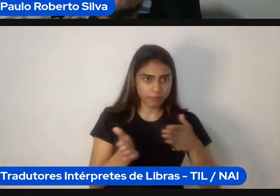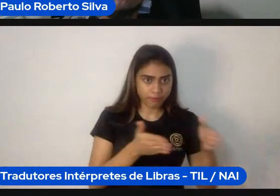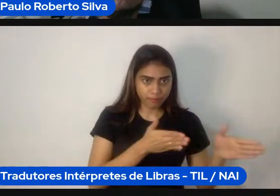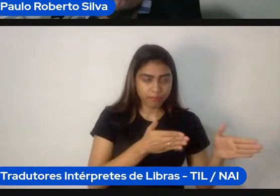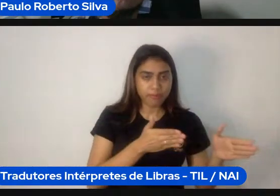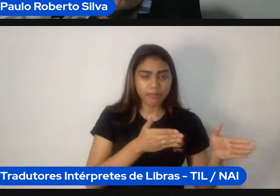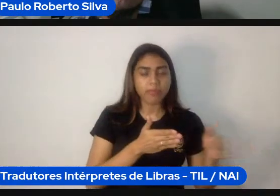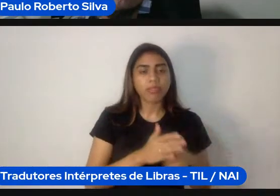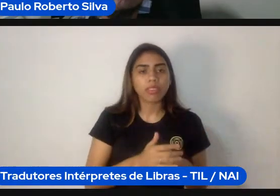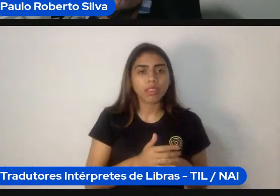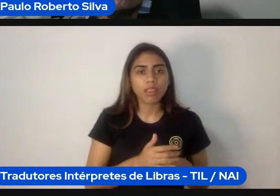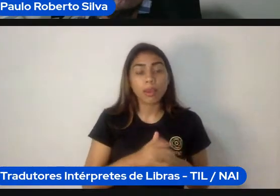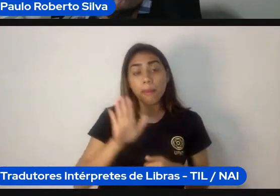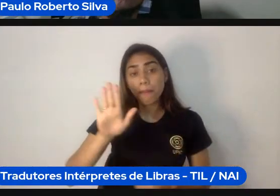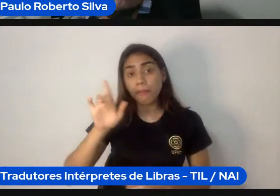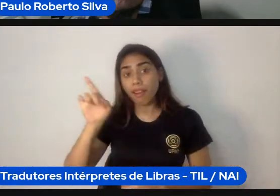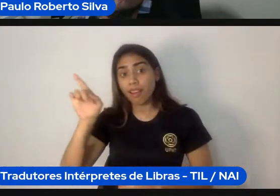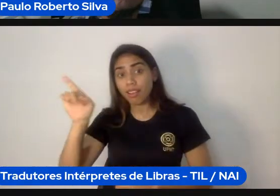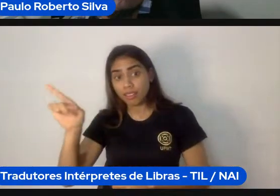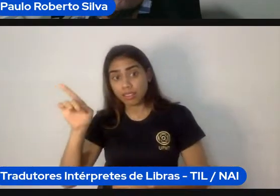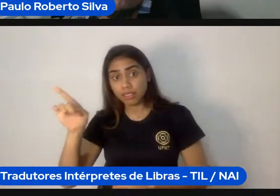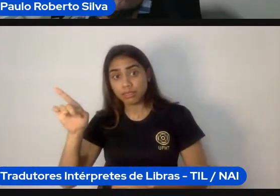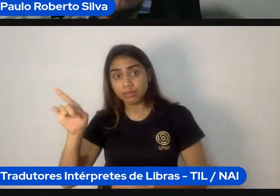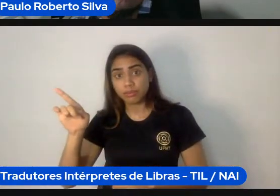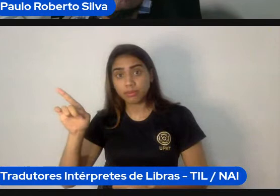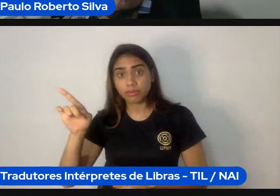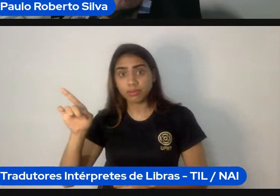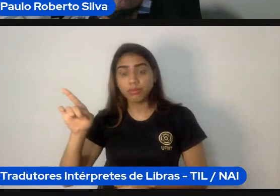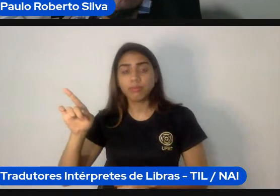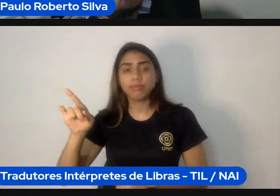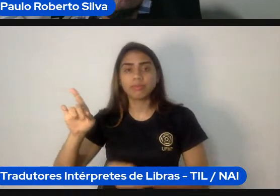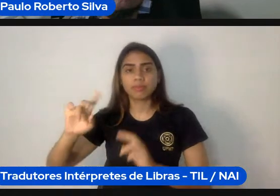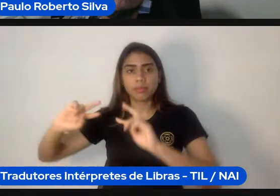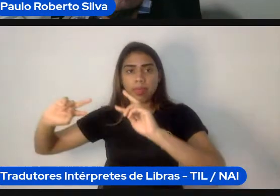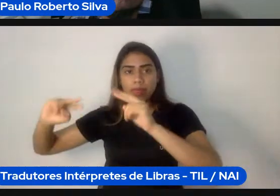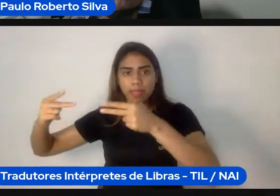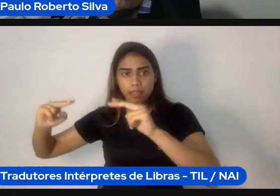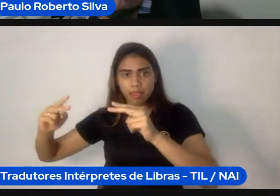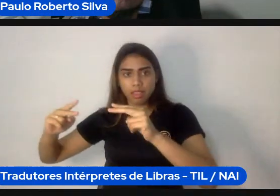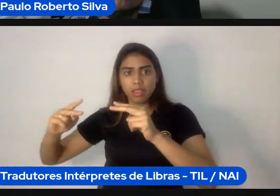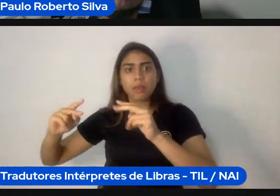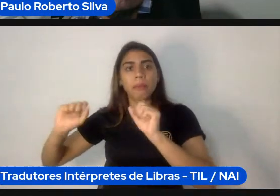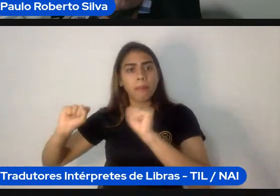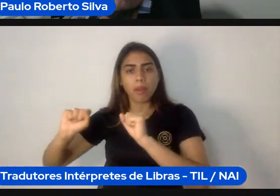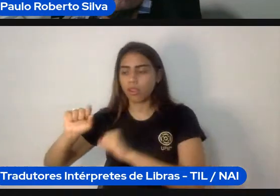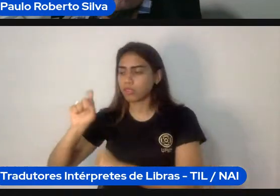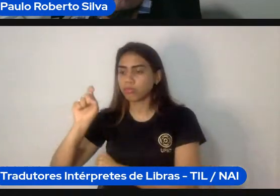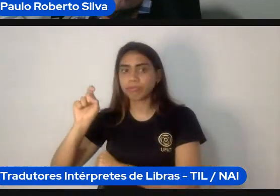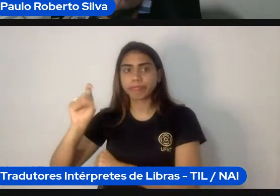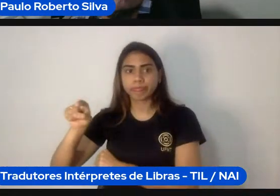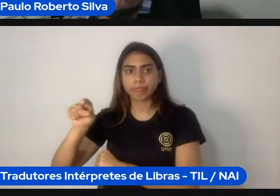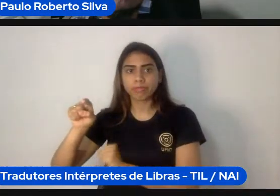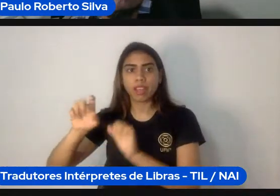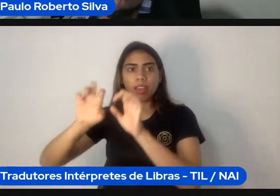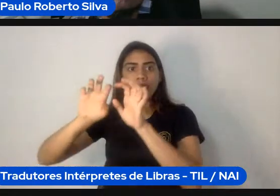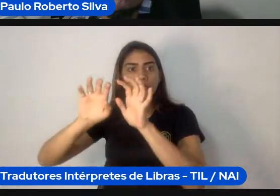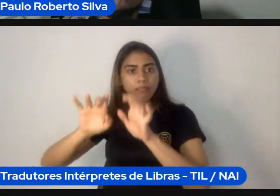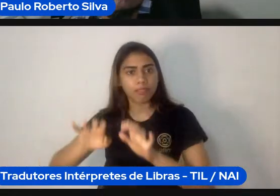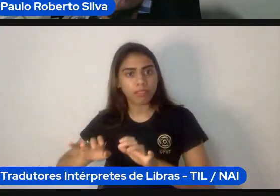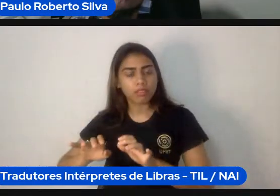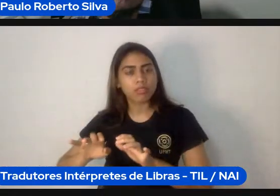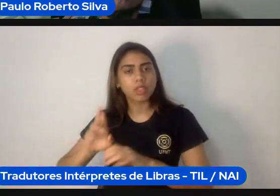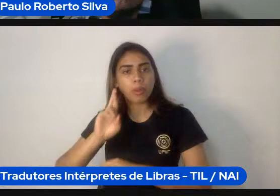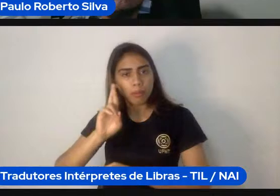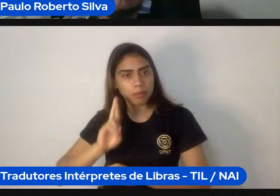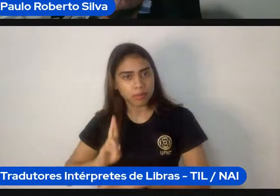da certificação já foi disponibilizado e no final do evento, encaminhando agora para o fim do terceiro bloco, a gente vai disponibilizar o formulário